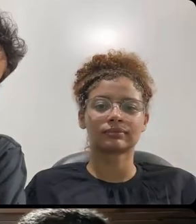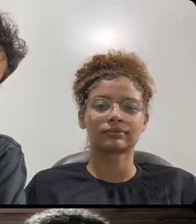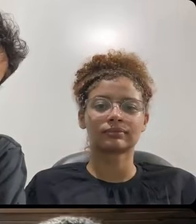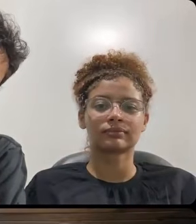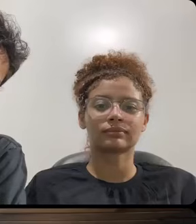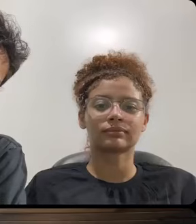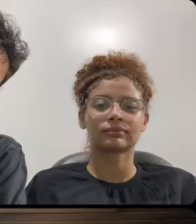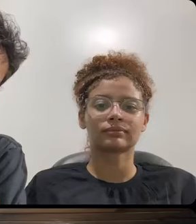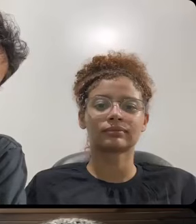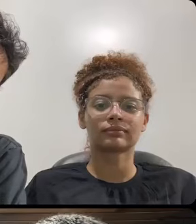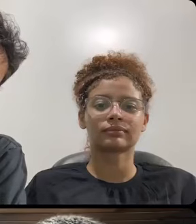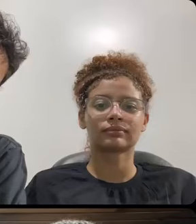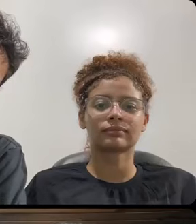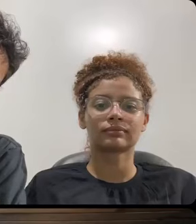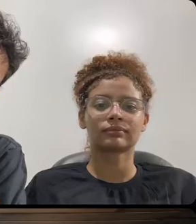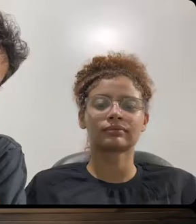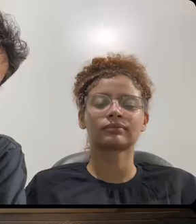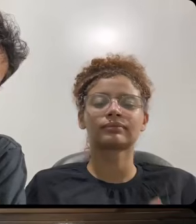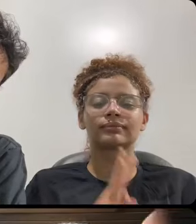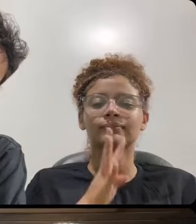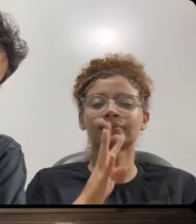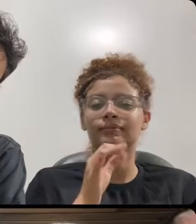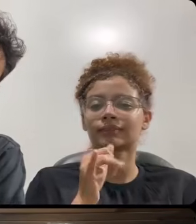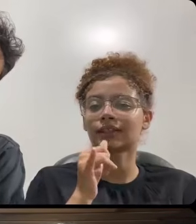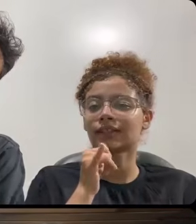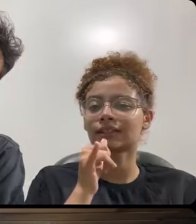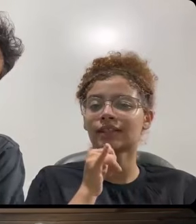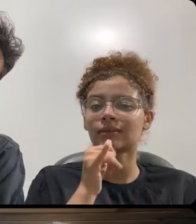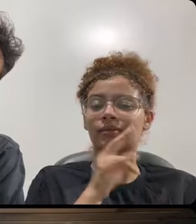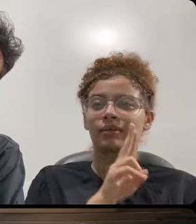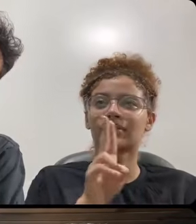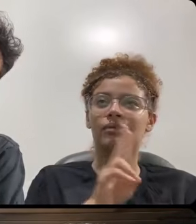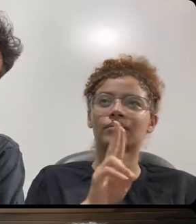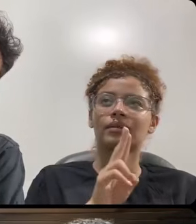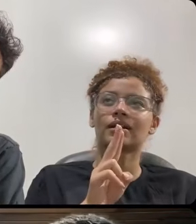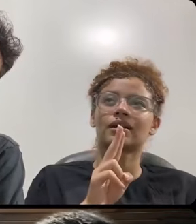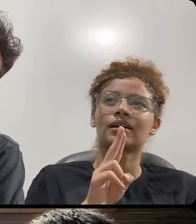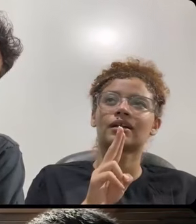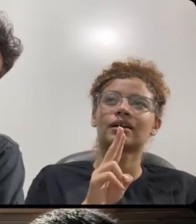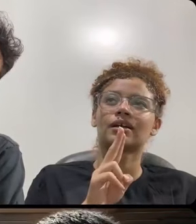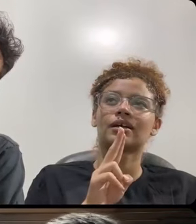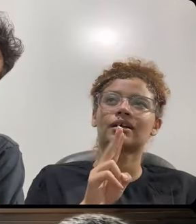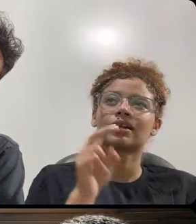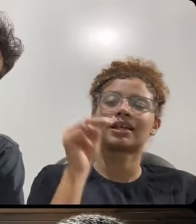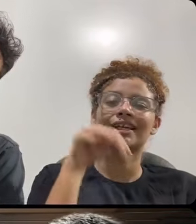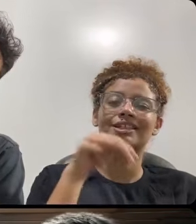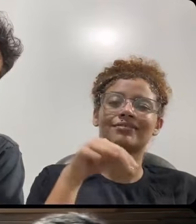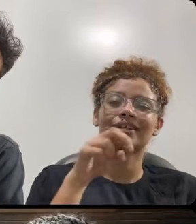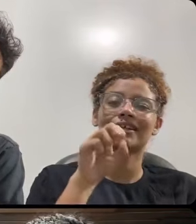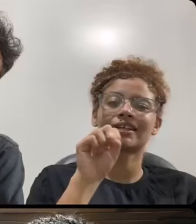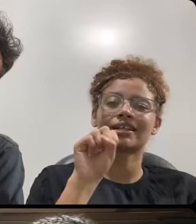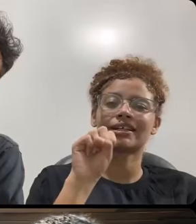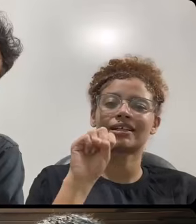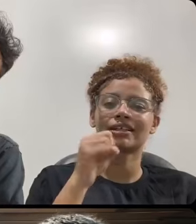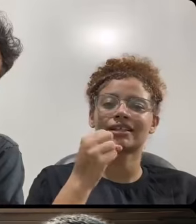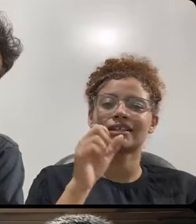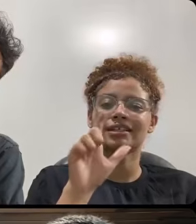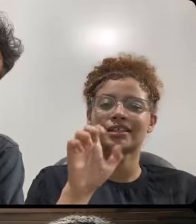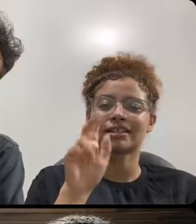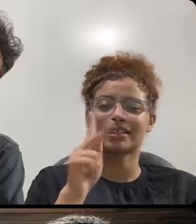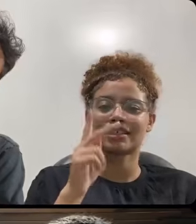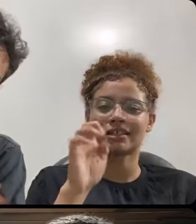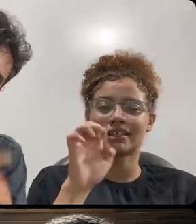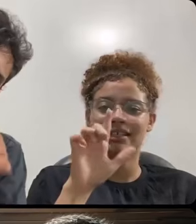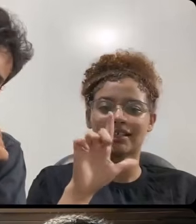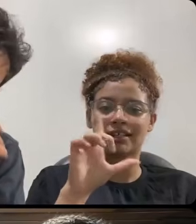olhar a série The Big Bang Theory, do Sheldon. Eu olhei várias temporadas dele. E quem era o Sheldon? Quem sabe você aí também, quem é o